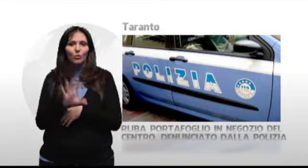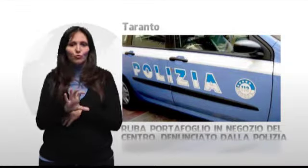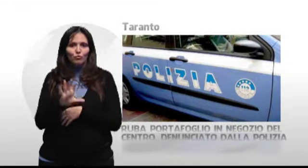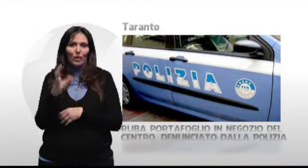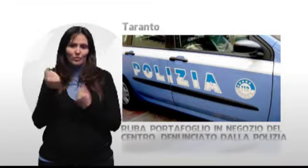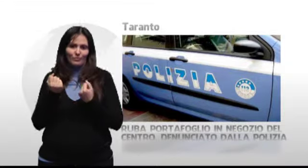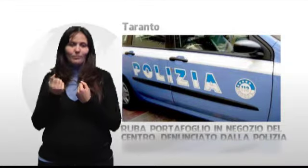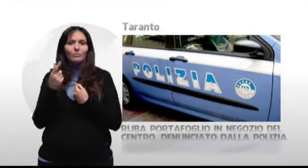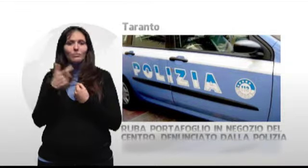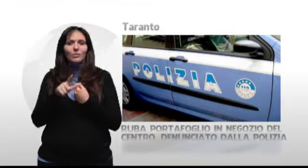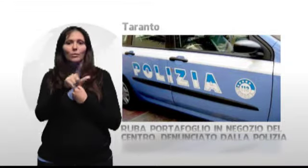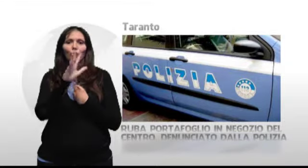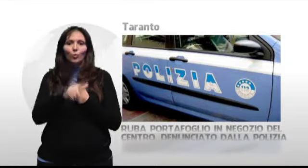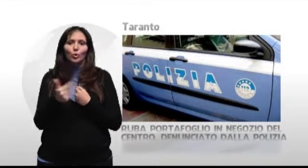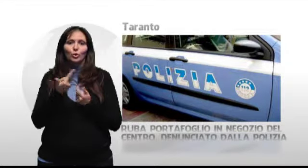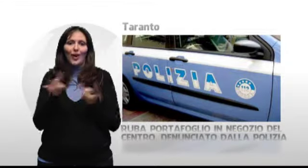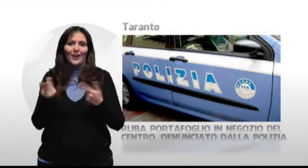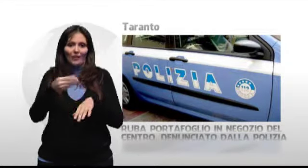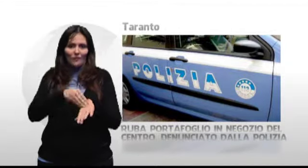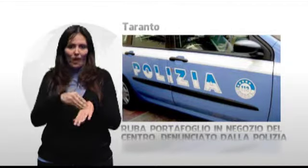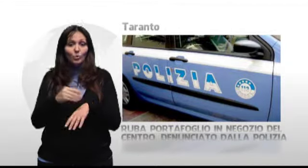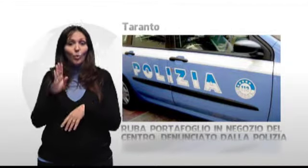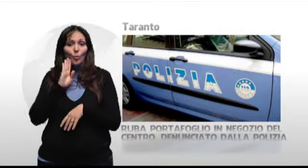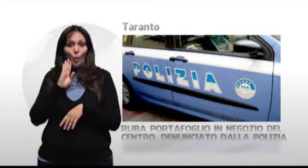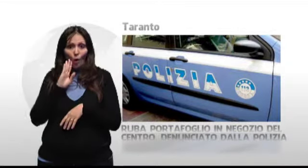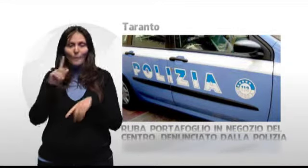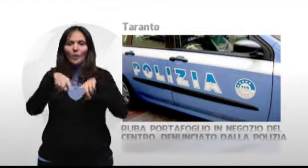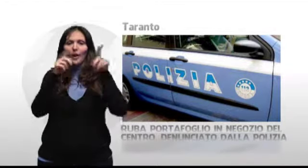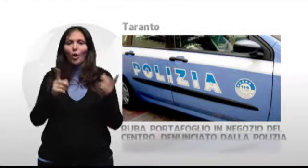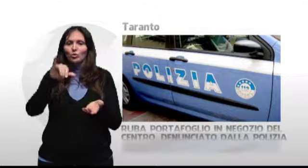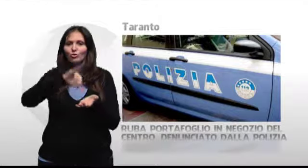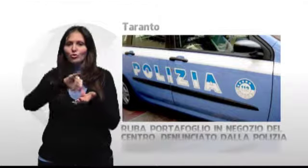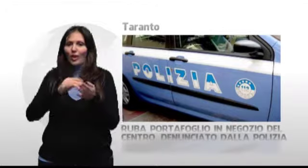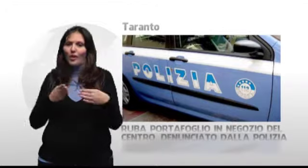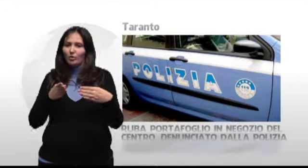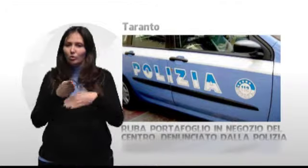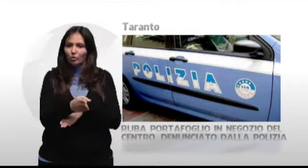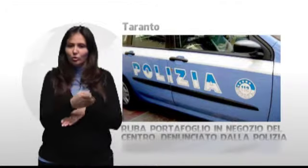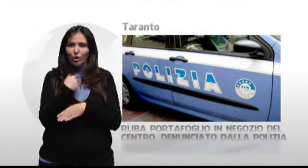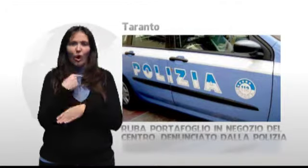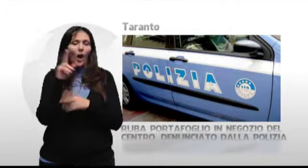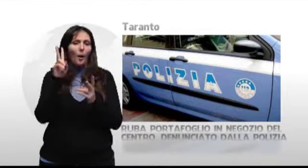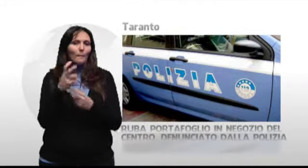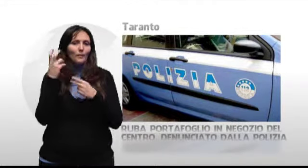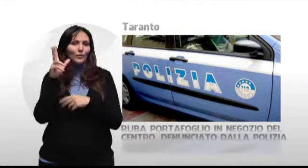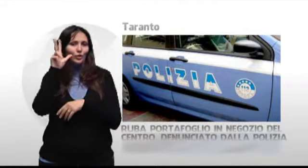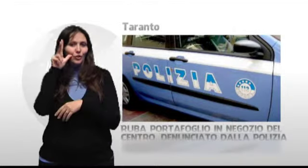aggravato. L'uomo era entrato in un negozio del centro e approfittando di una momentanea distrazione della titolare le aveva sfilato il